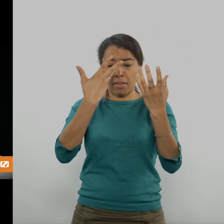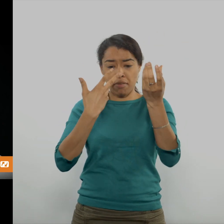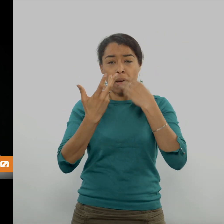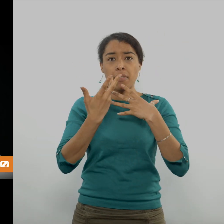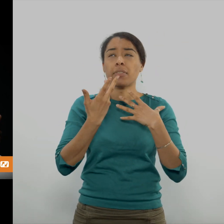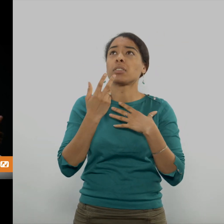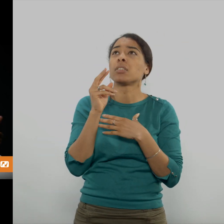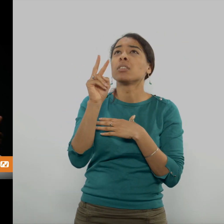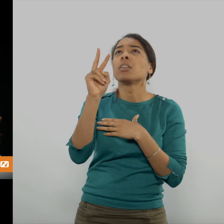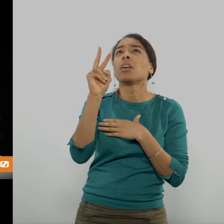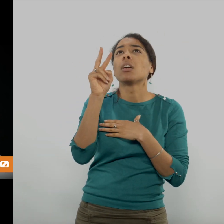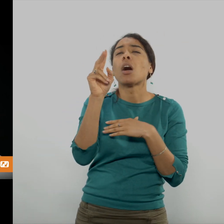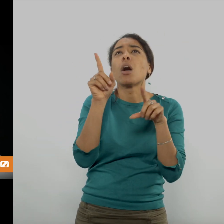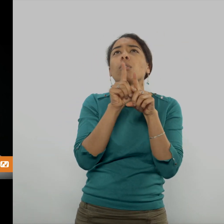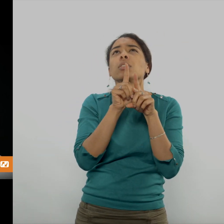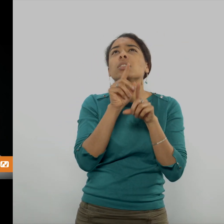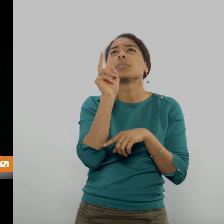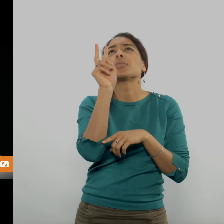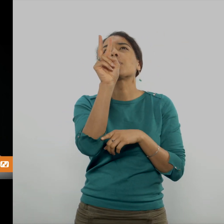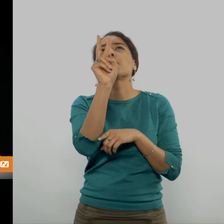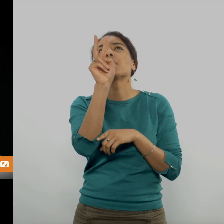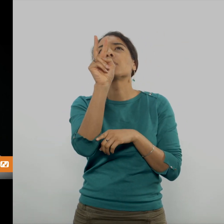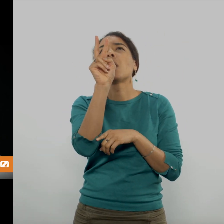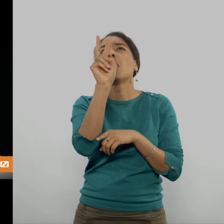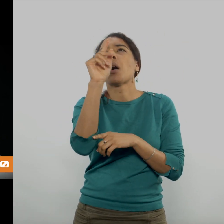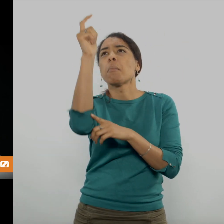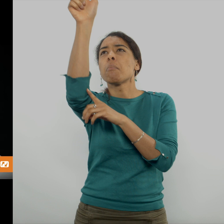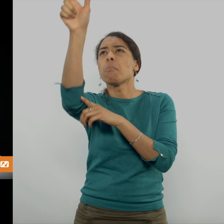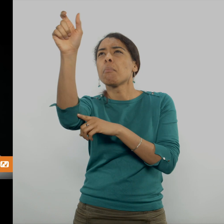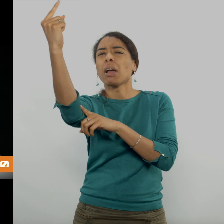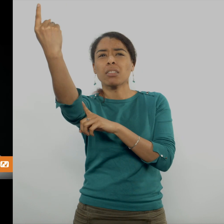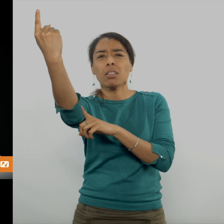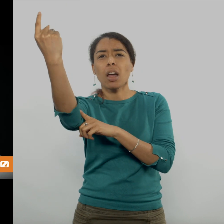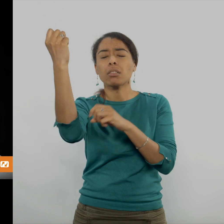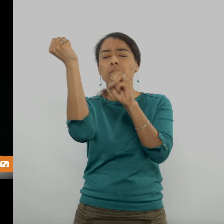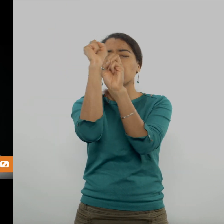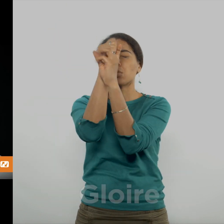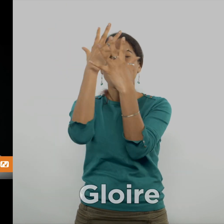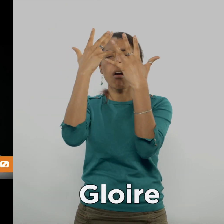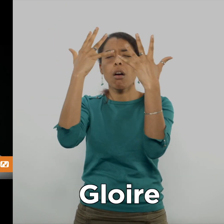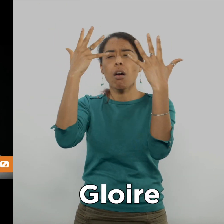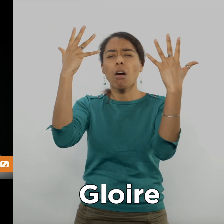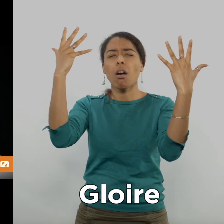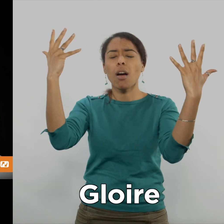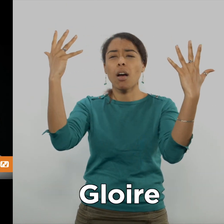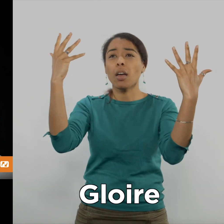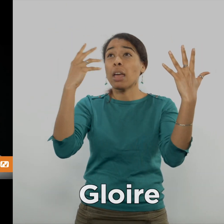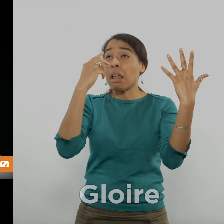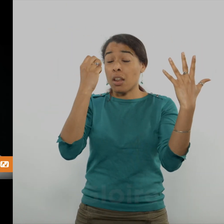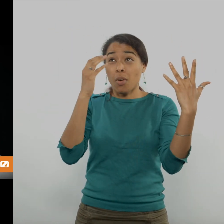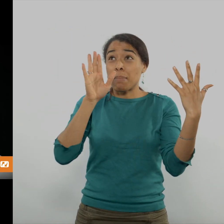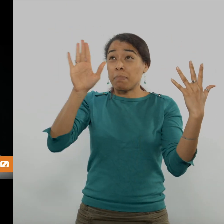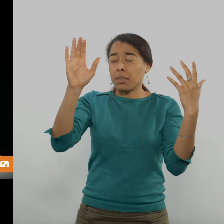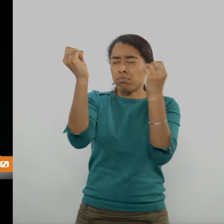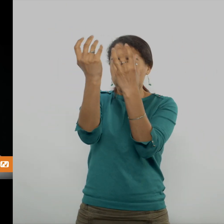Et lorsque j'ai regardé au loin, dans ce ciel turquoise, j'apercevais une personne qui était remplie de gloire. Et ce qui se dégageait de cette